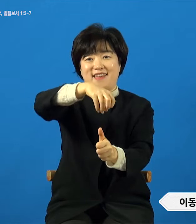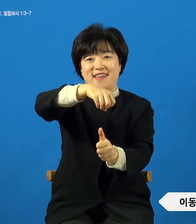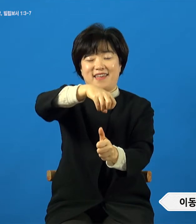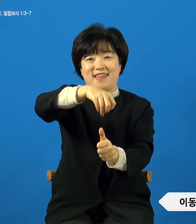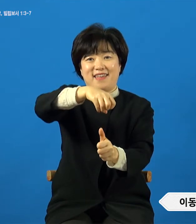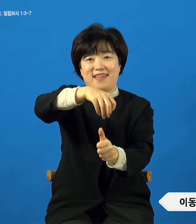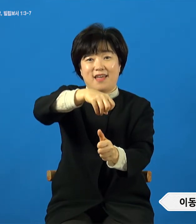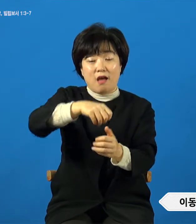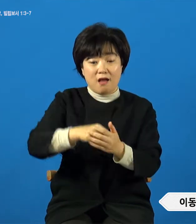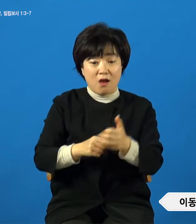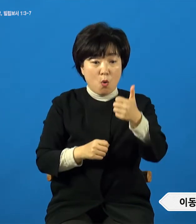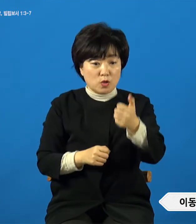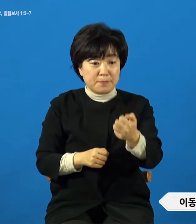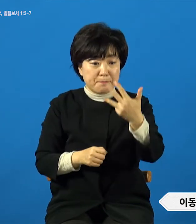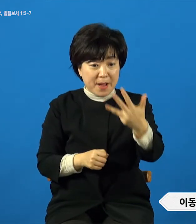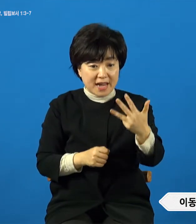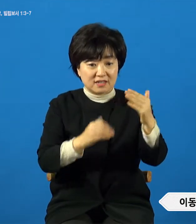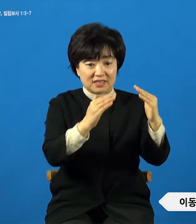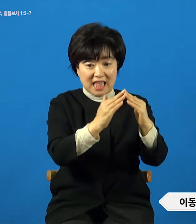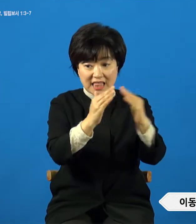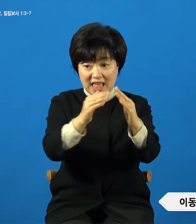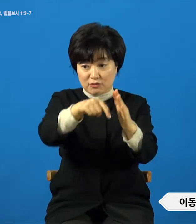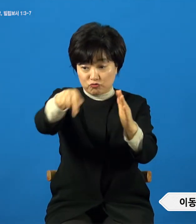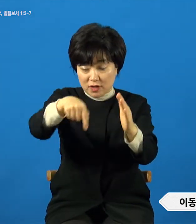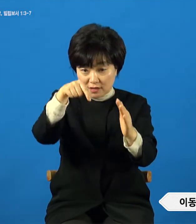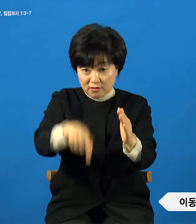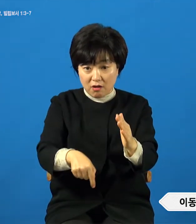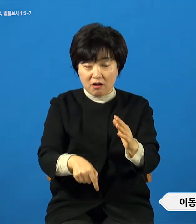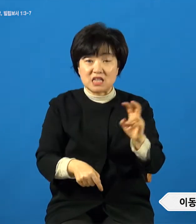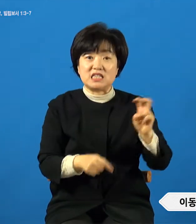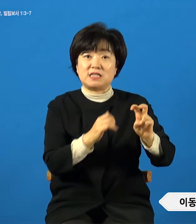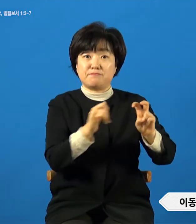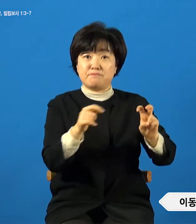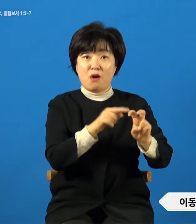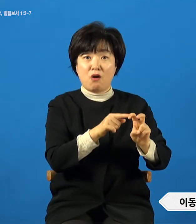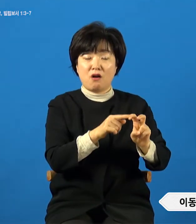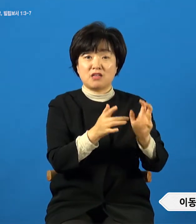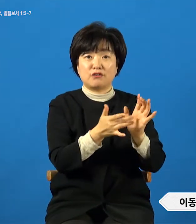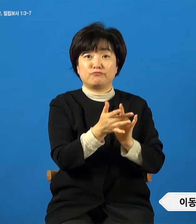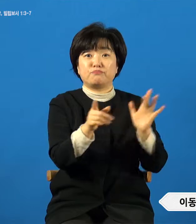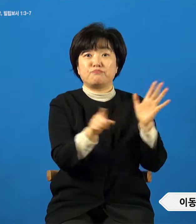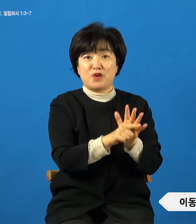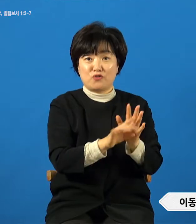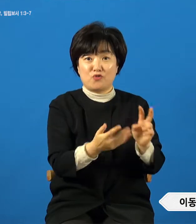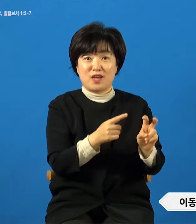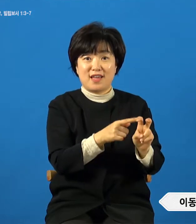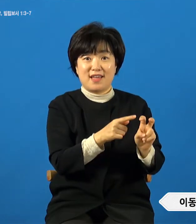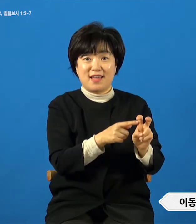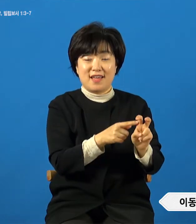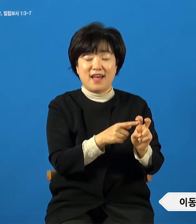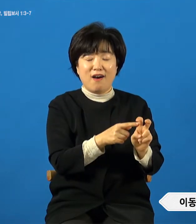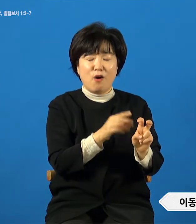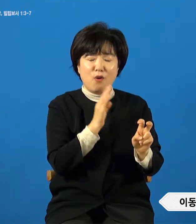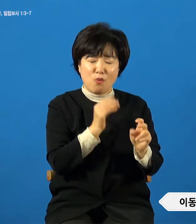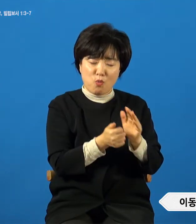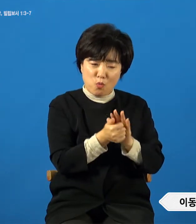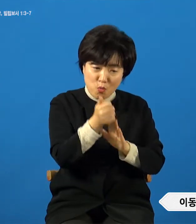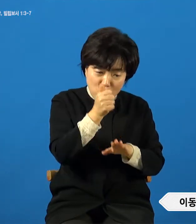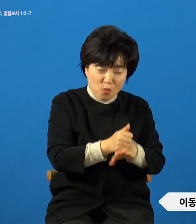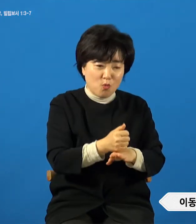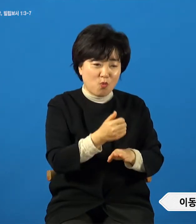58세대 가운데서 50세대가 그리스도인이 돼요. 한 마을이 다 주님 앞에 돌아오는 거예요. 아주 성공적인